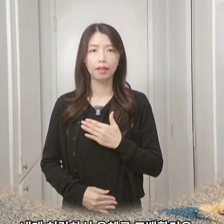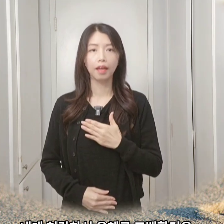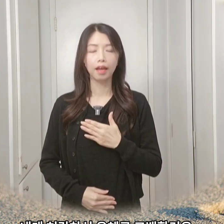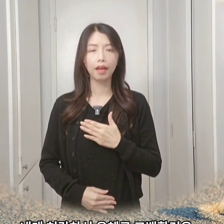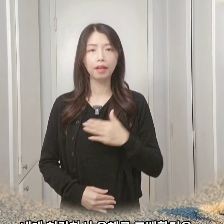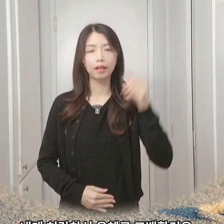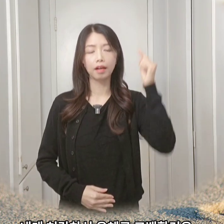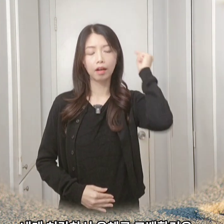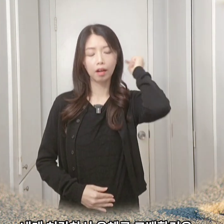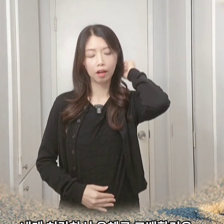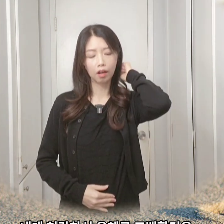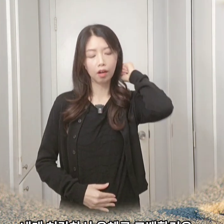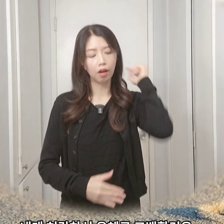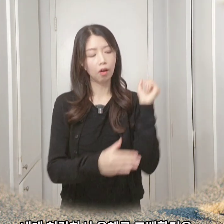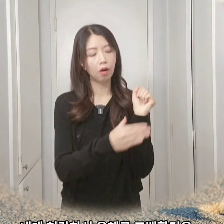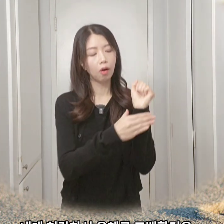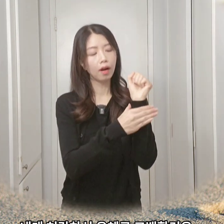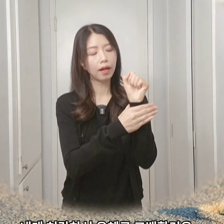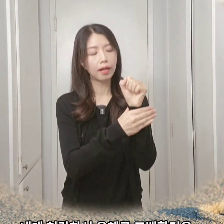내게